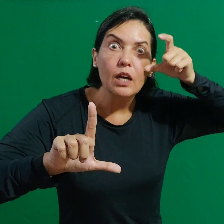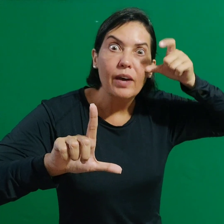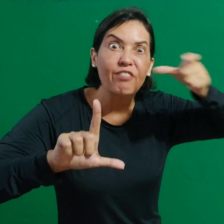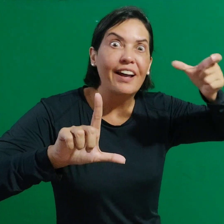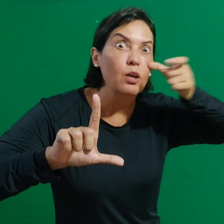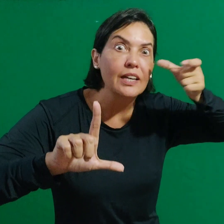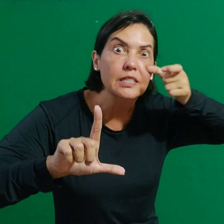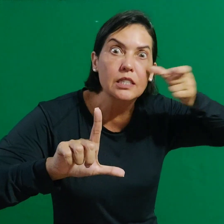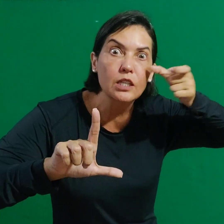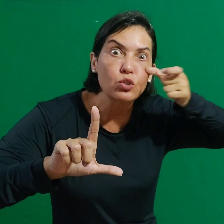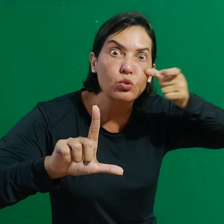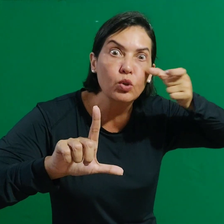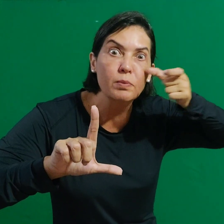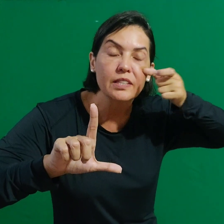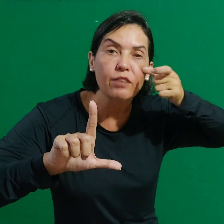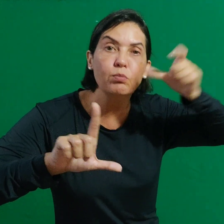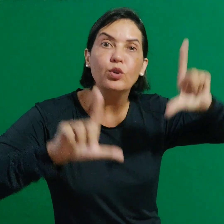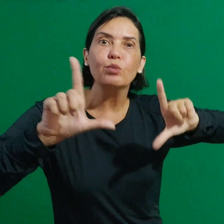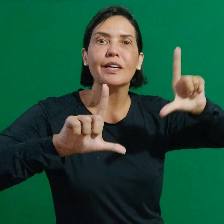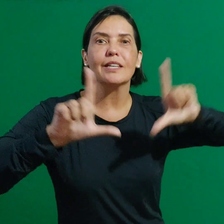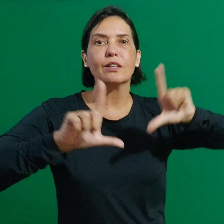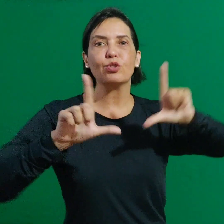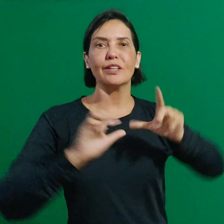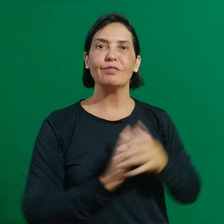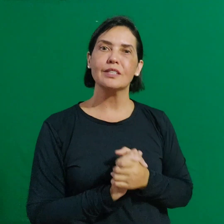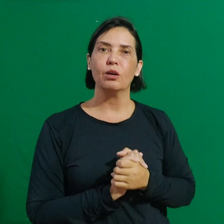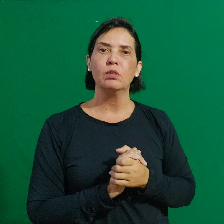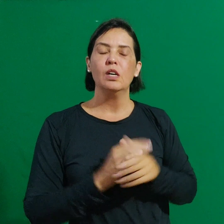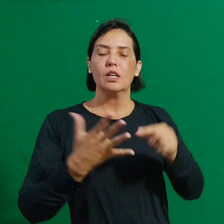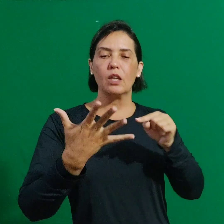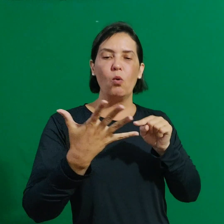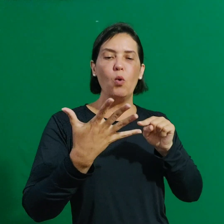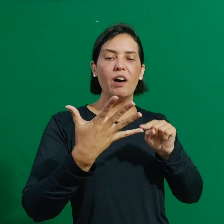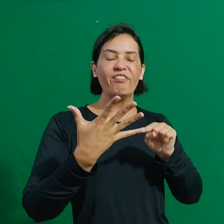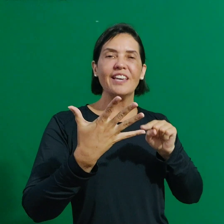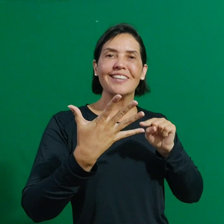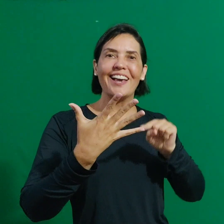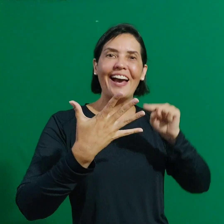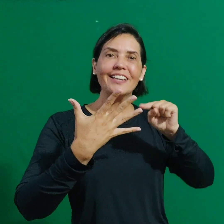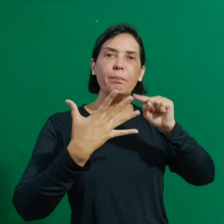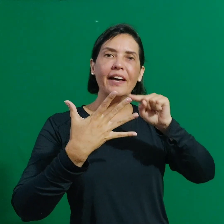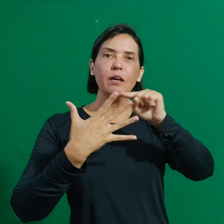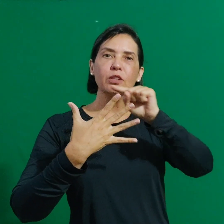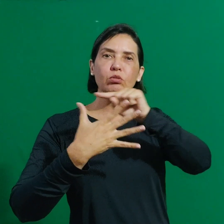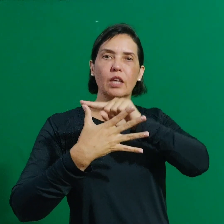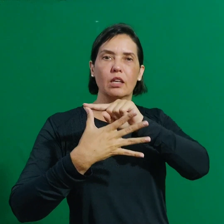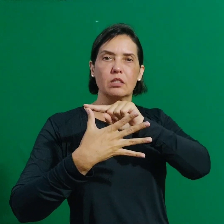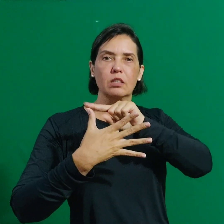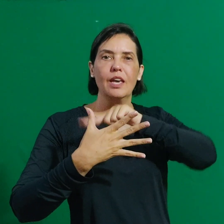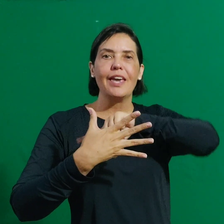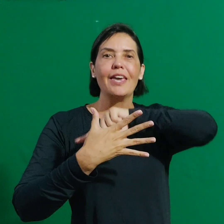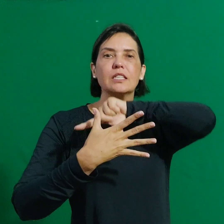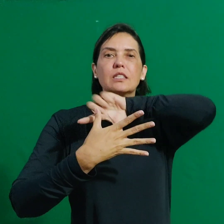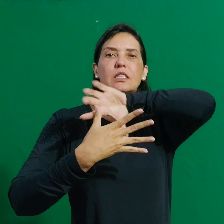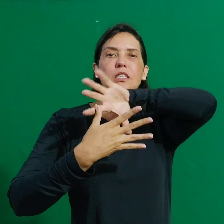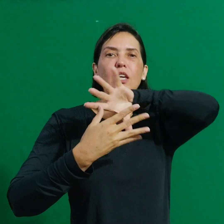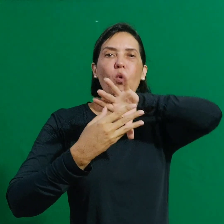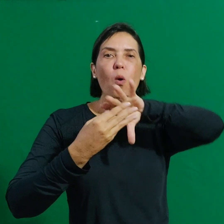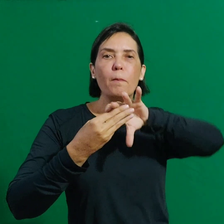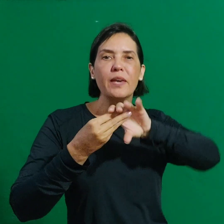ela fala que eu assisto e observo muito uma questão de televisão. Então, uma vez que cada parâmetro desse, eles se